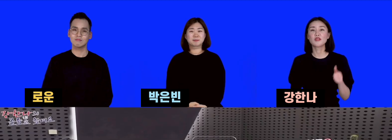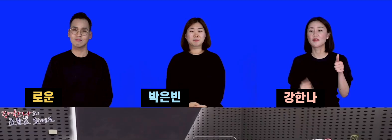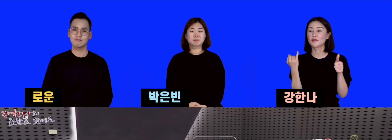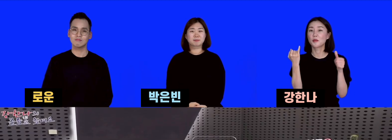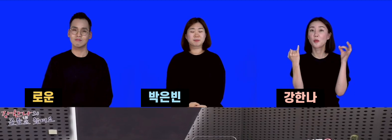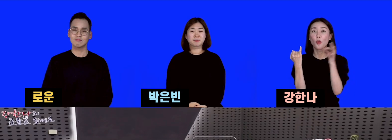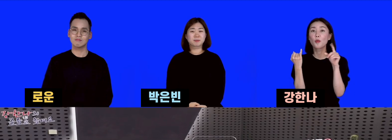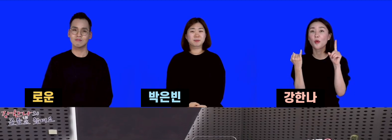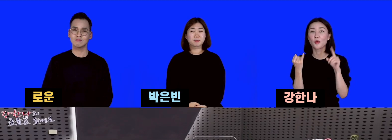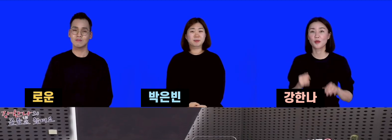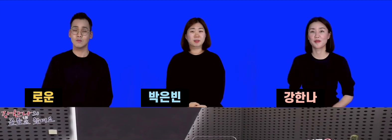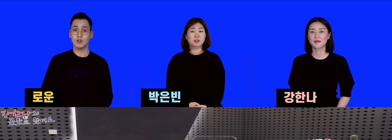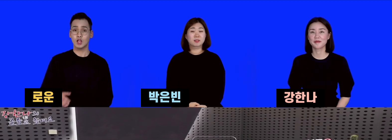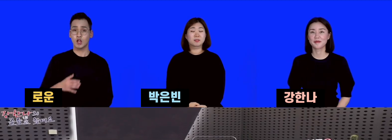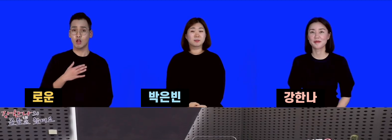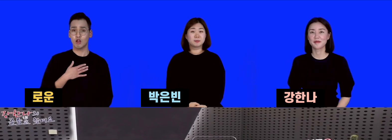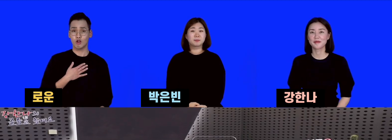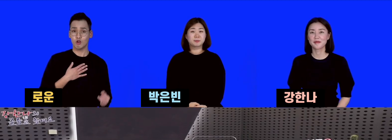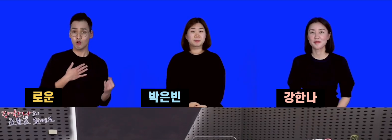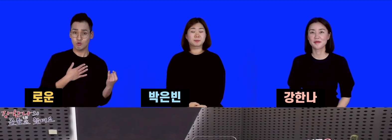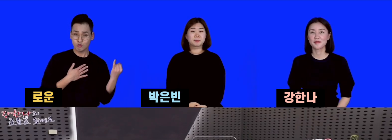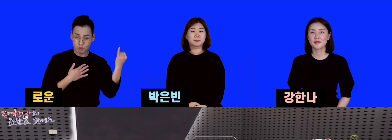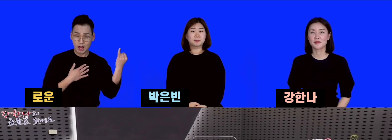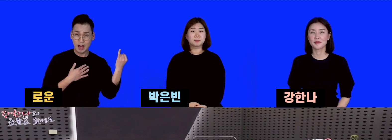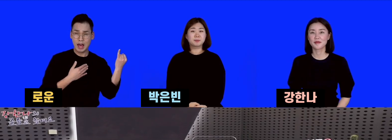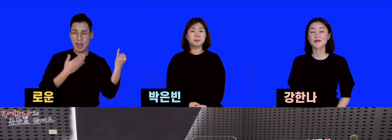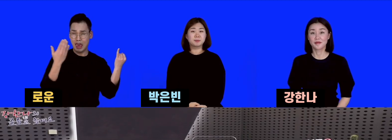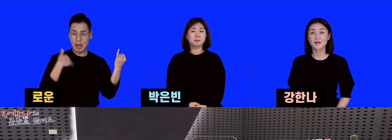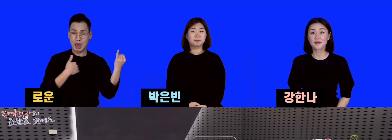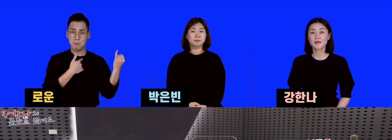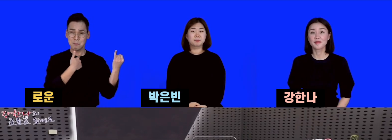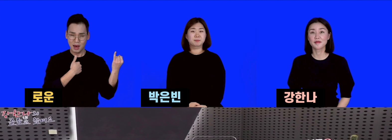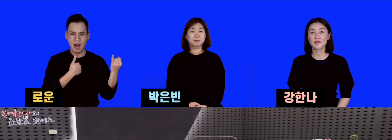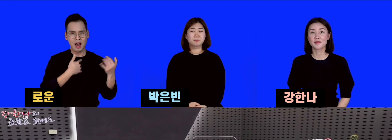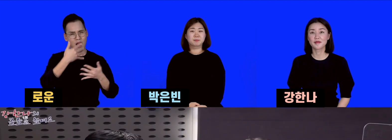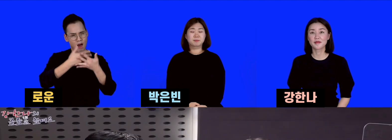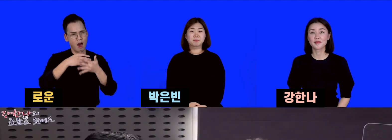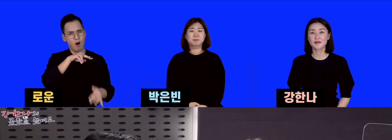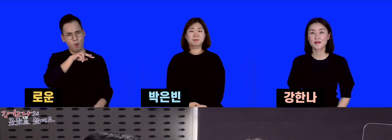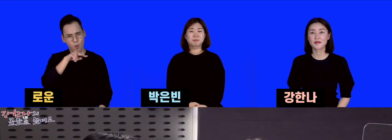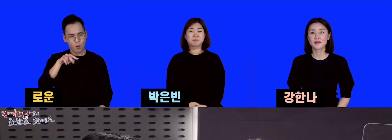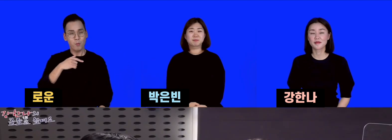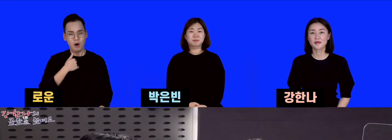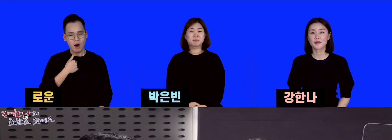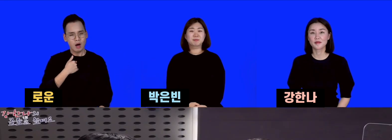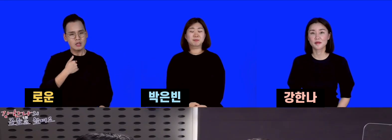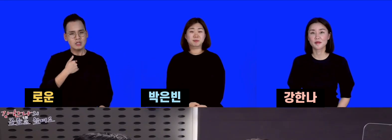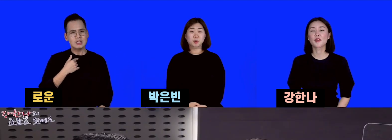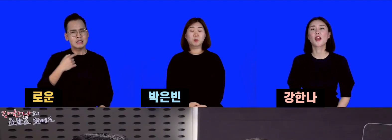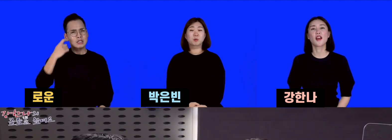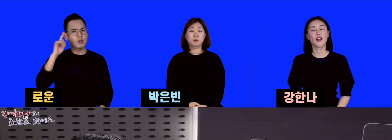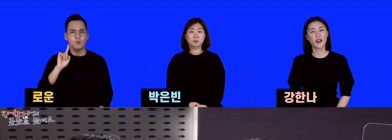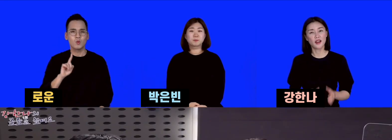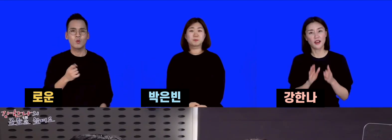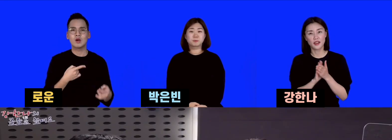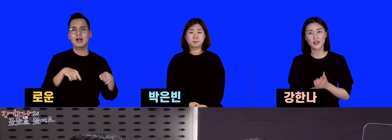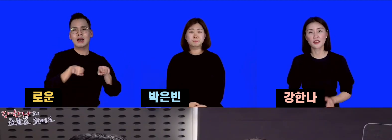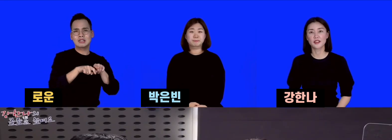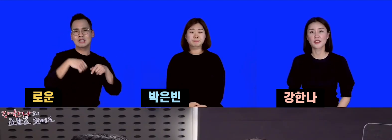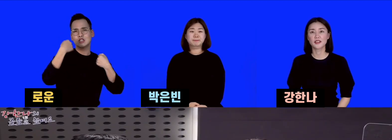어떠셨어요? 저는 일단 은빈 누나 했던 작품들을 너무 재밌게 봐가지고 한번 같이 연기를 해보고 싶었어요